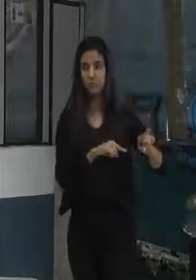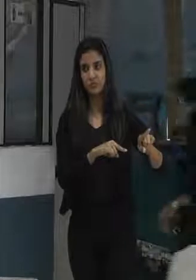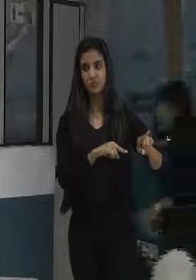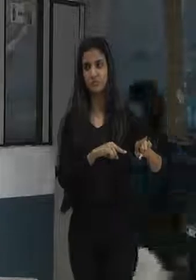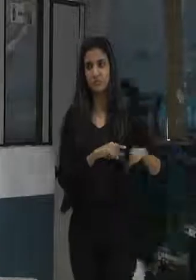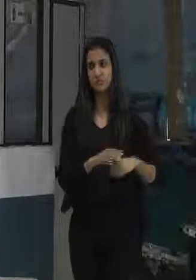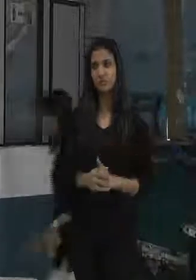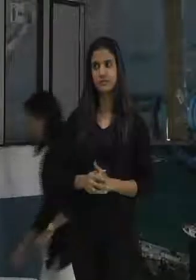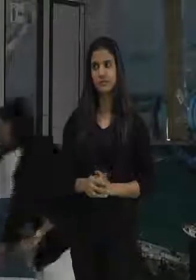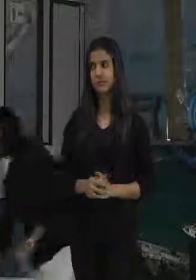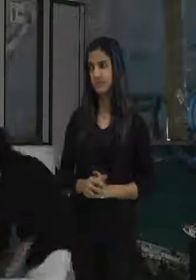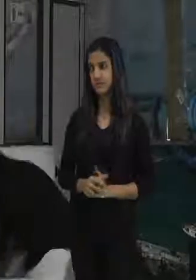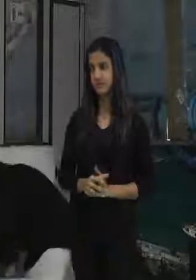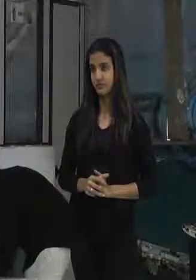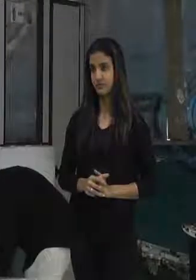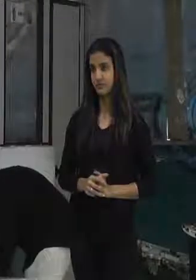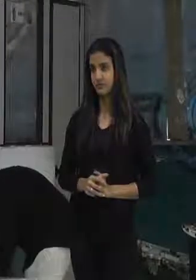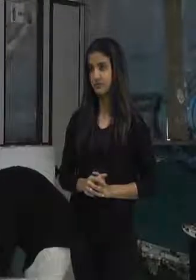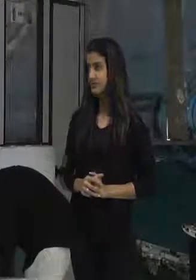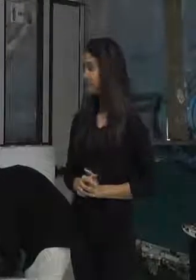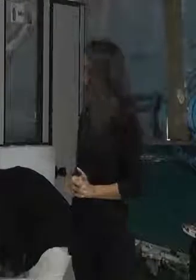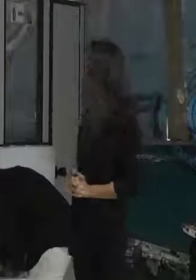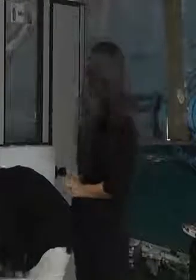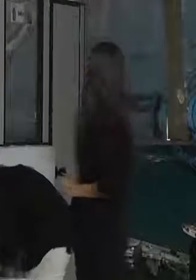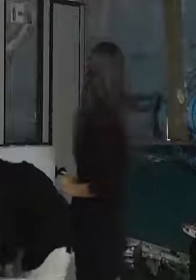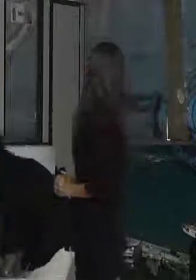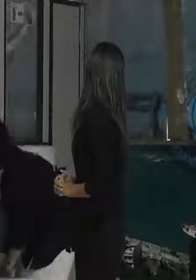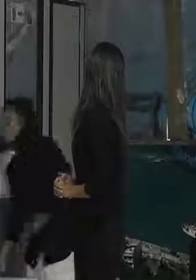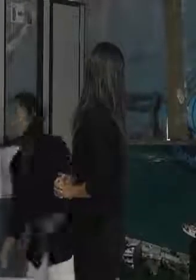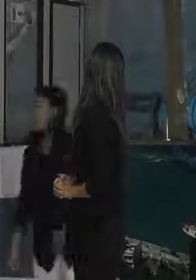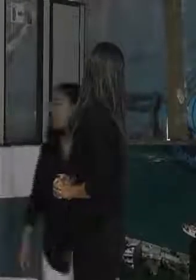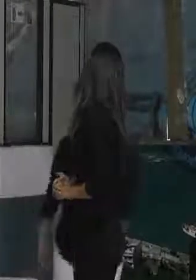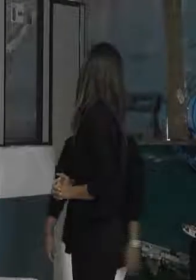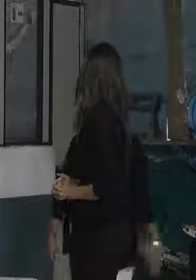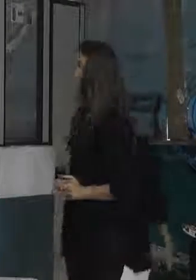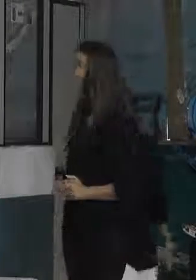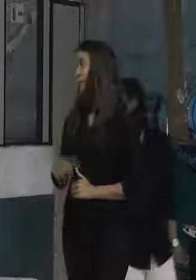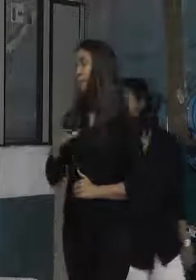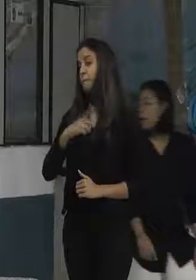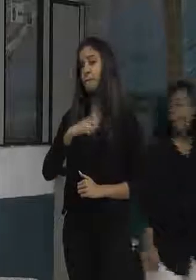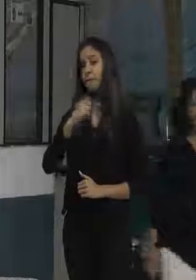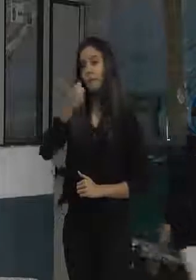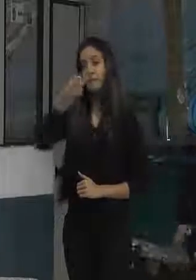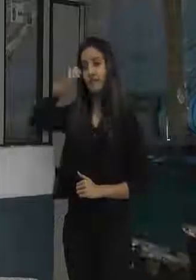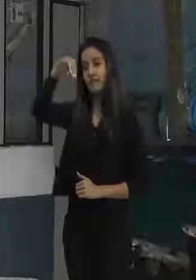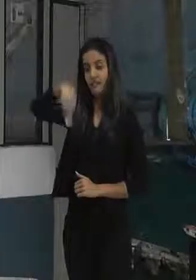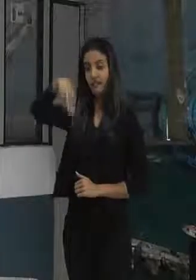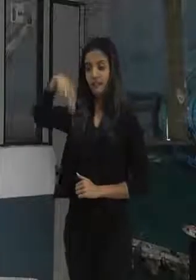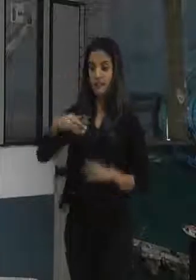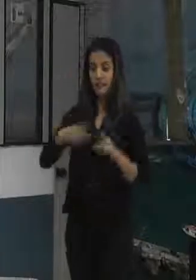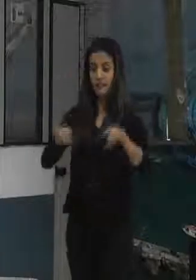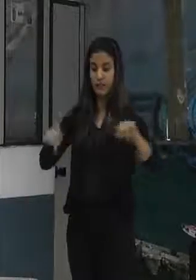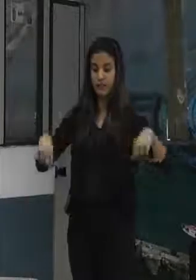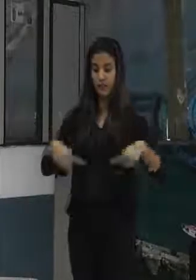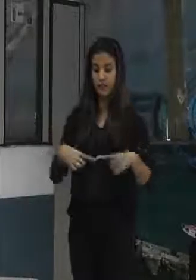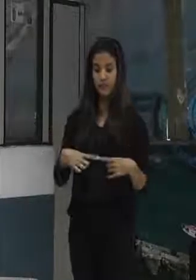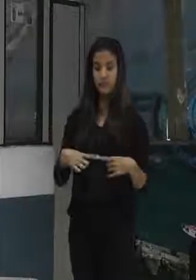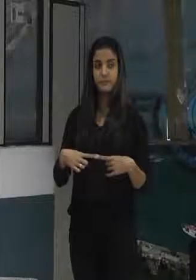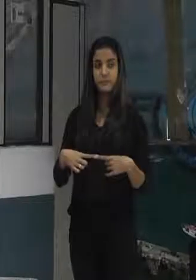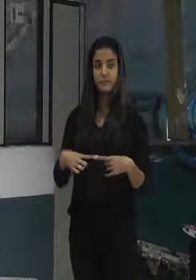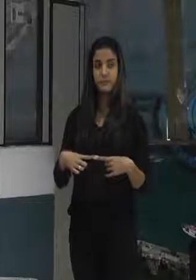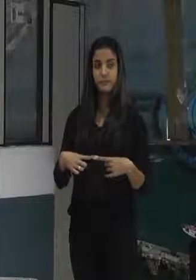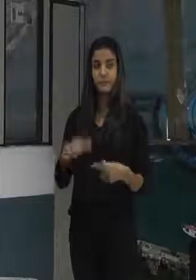ovo. Então, passe 15 minutos numa sala de aula, onde tem interferência sonora de outras salas, para